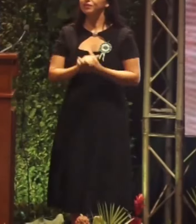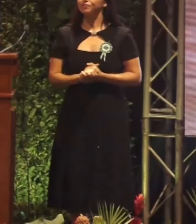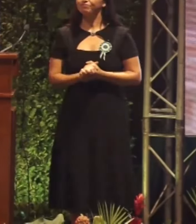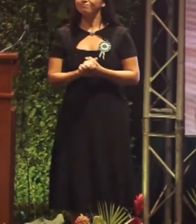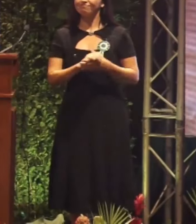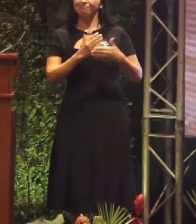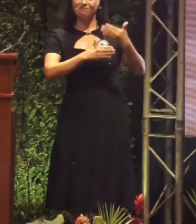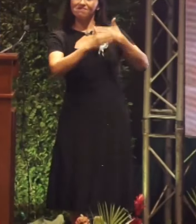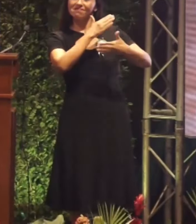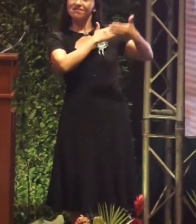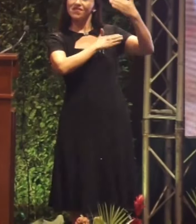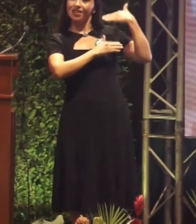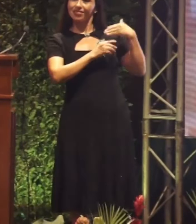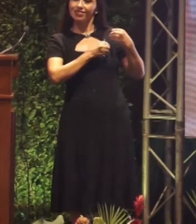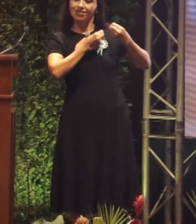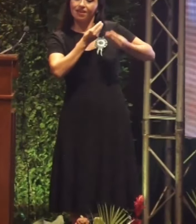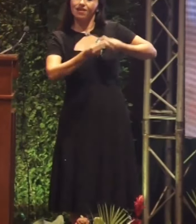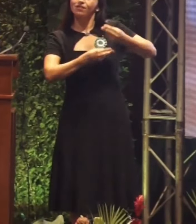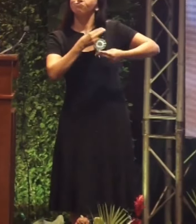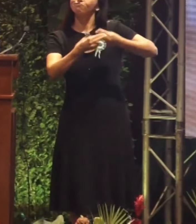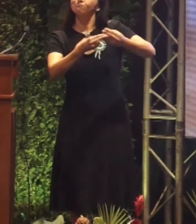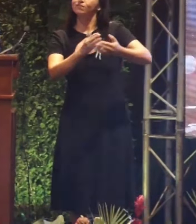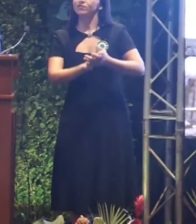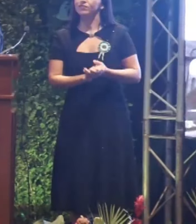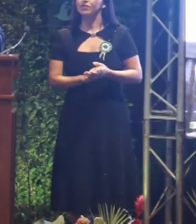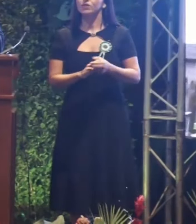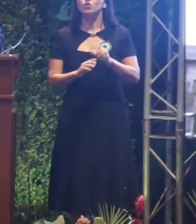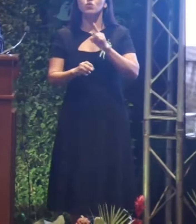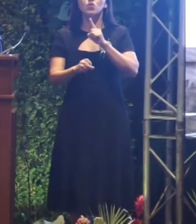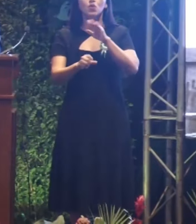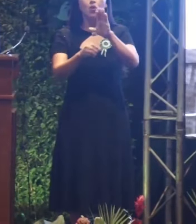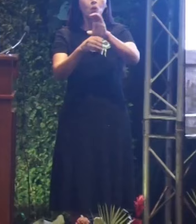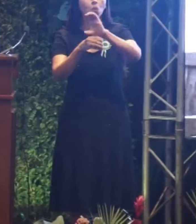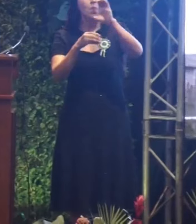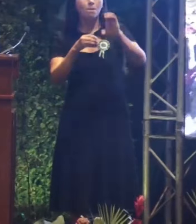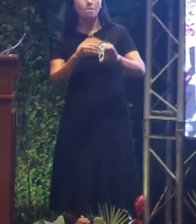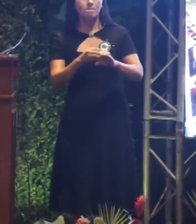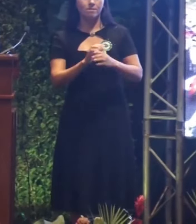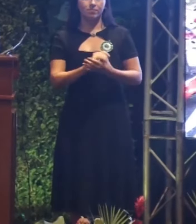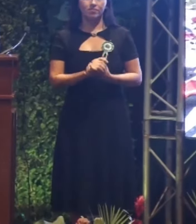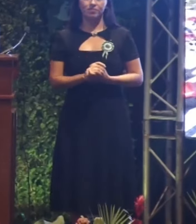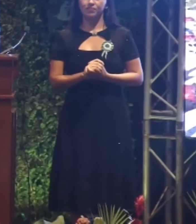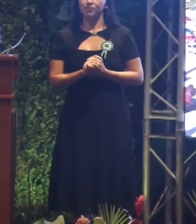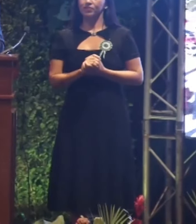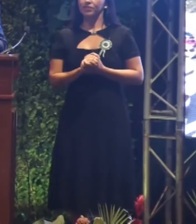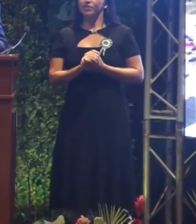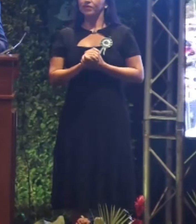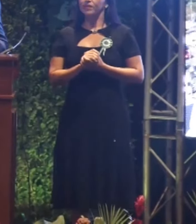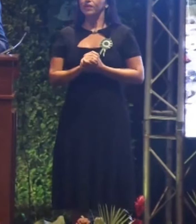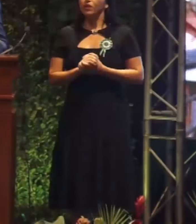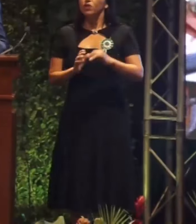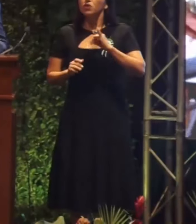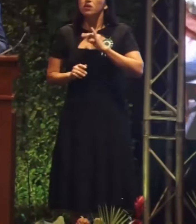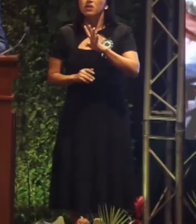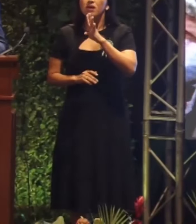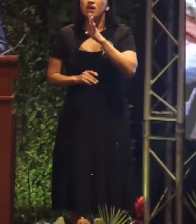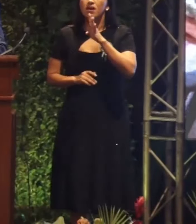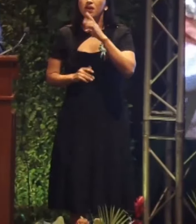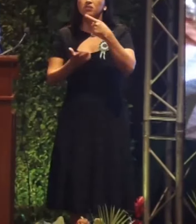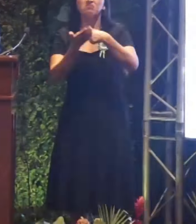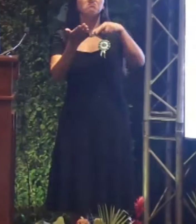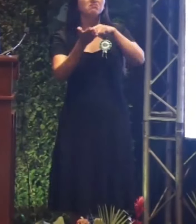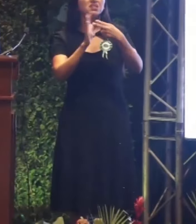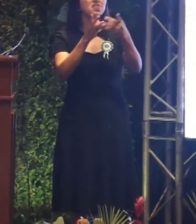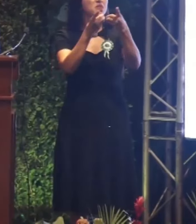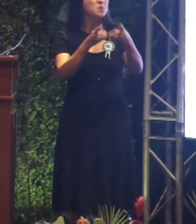que nos legaron nuestros antepasados, tenemos que cumplirlo nosotros. Y cuando hablo de un